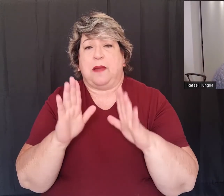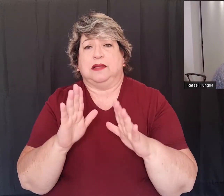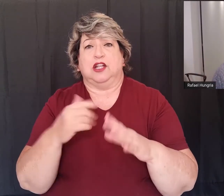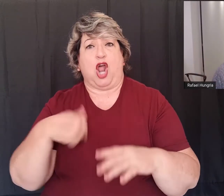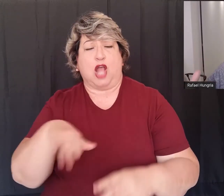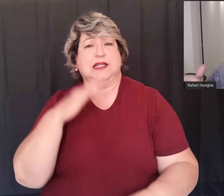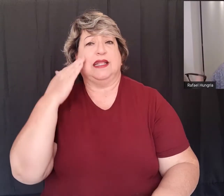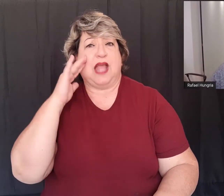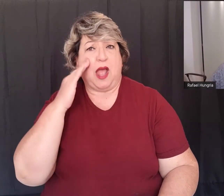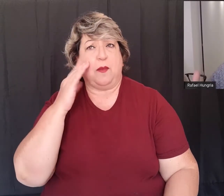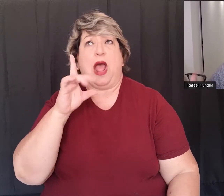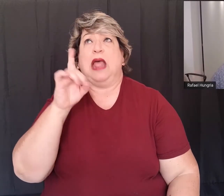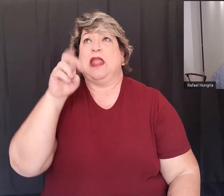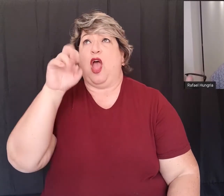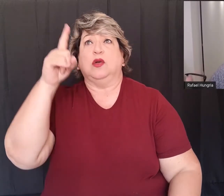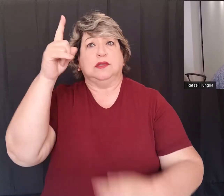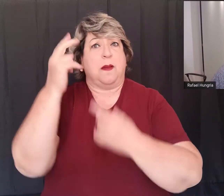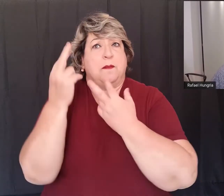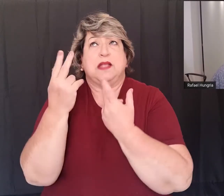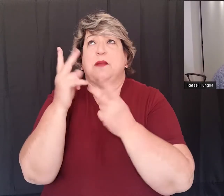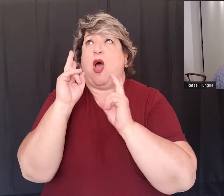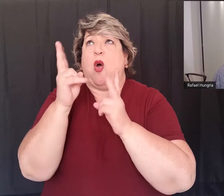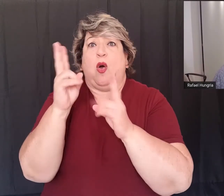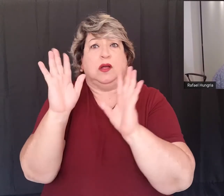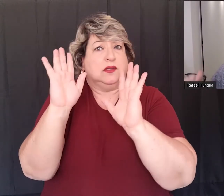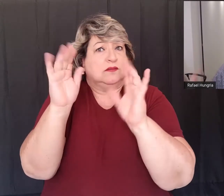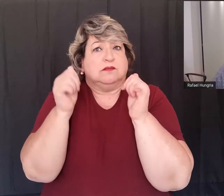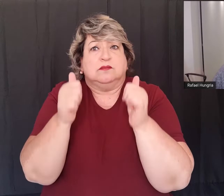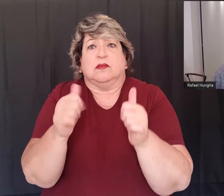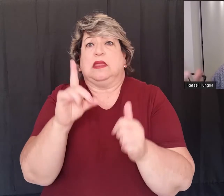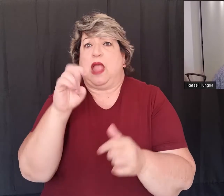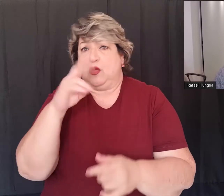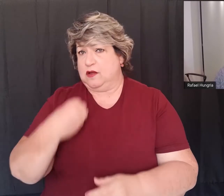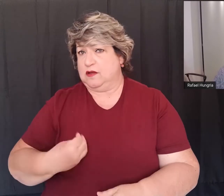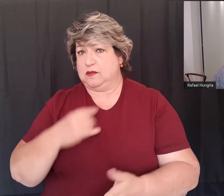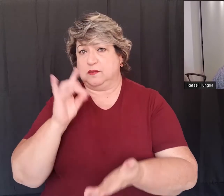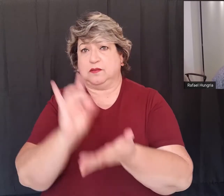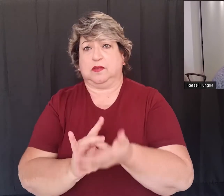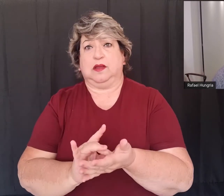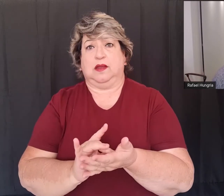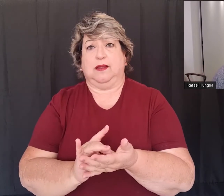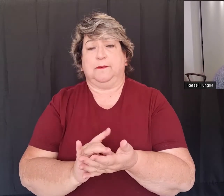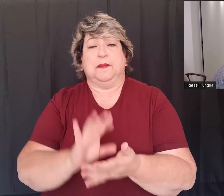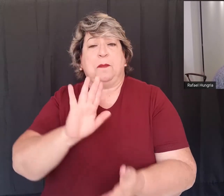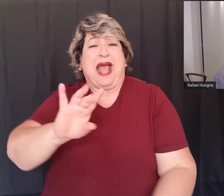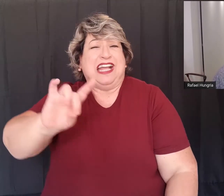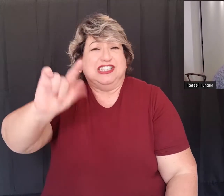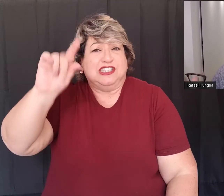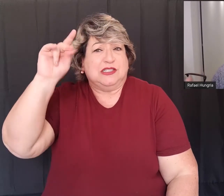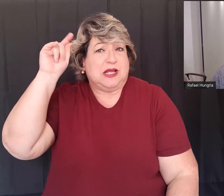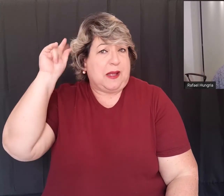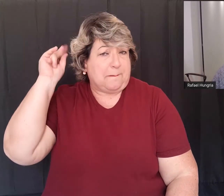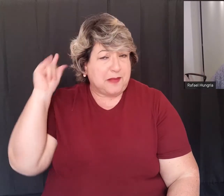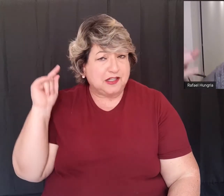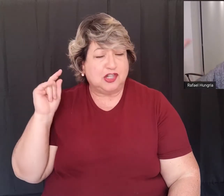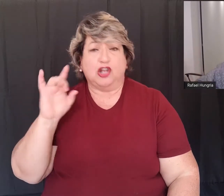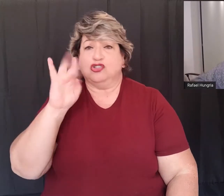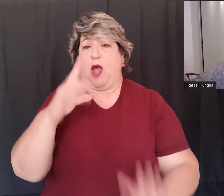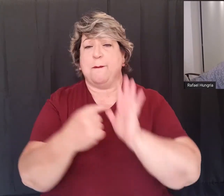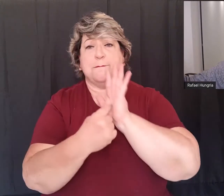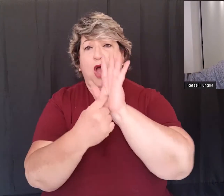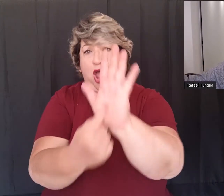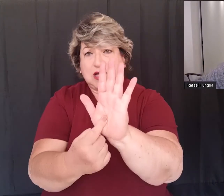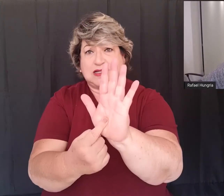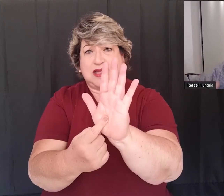sem curvatura. Em todas as civilizações do mundo da antiguidade mostravam uma Terra plana, tá? Não havia esse globo. Isso é